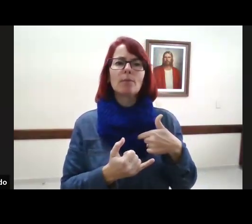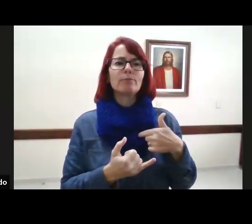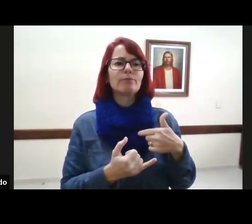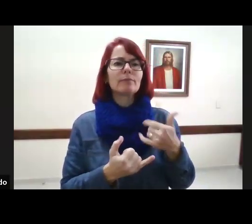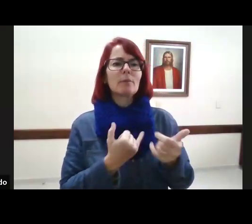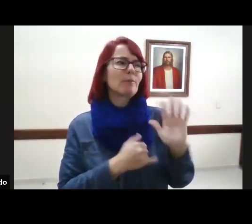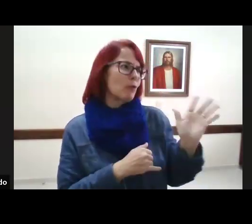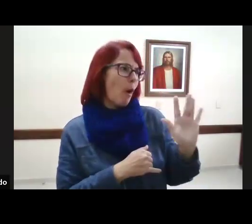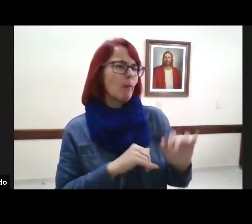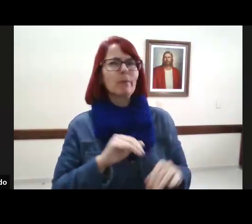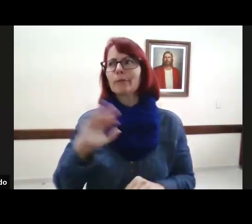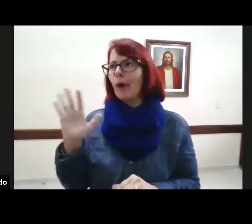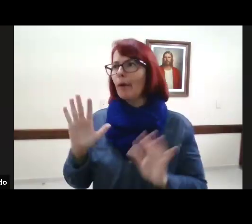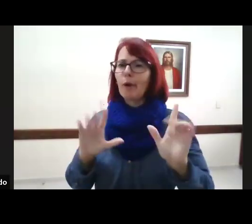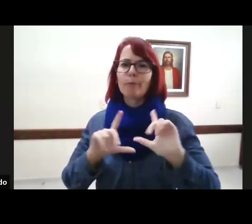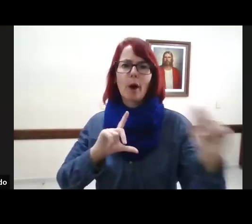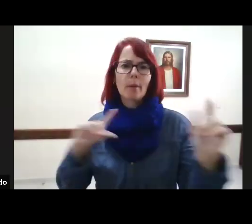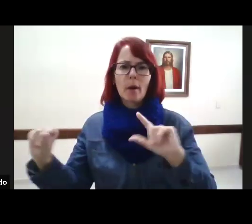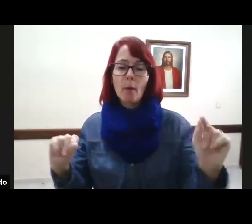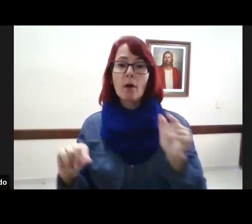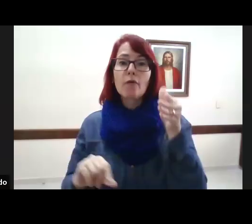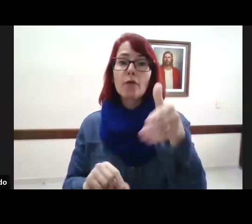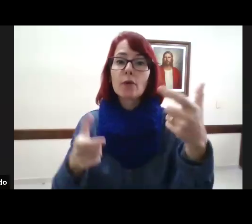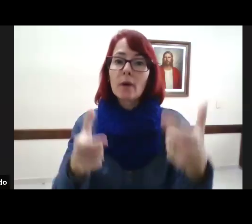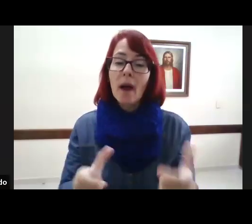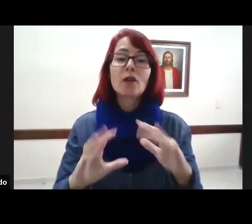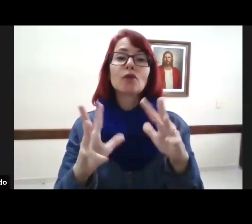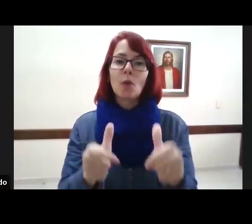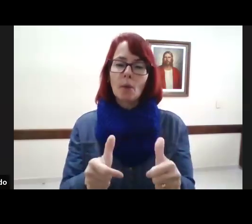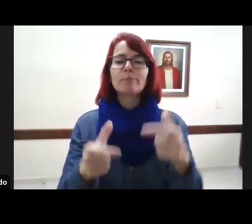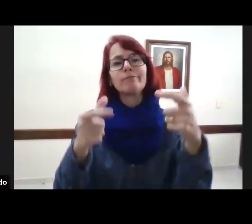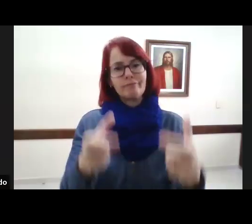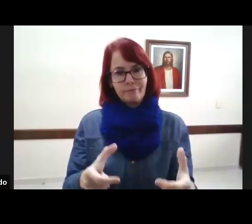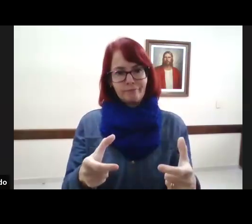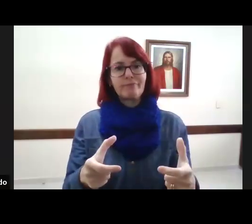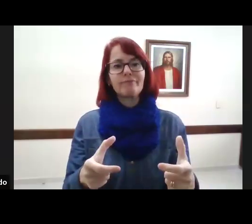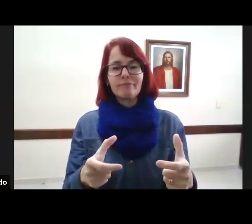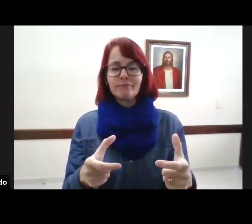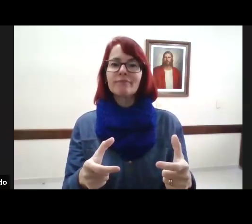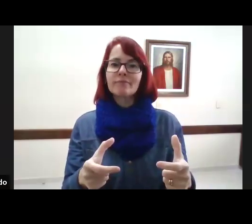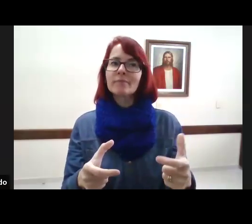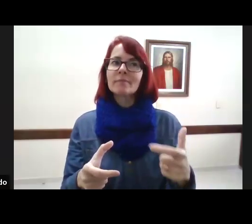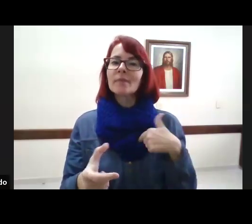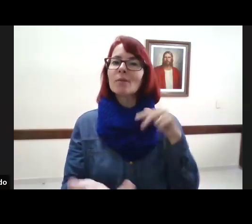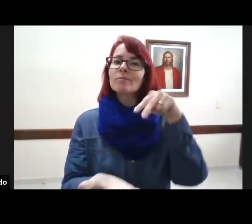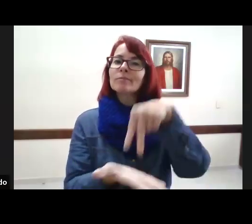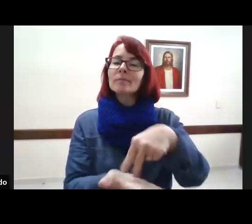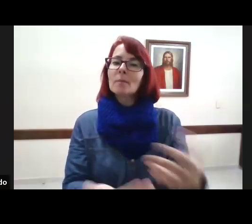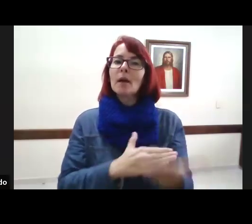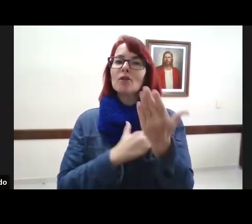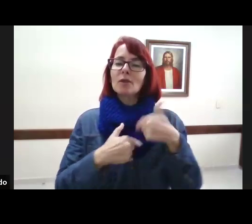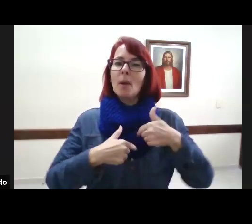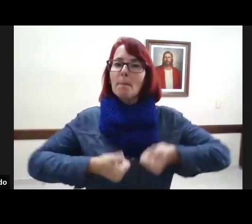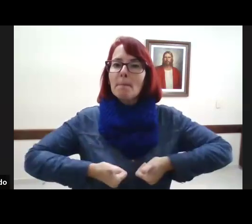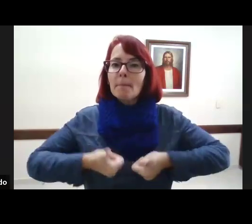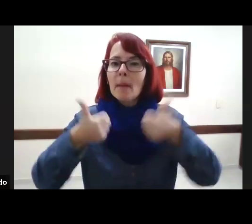ai, tchau, tudo mais, eu sinto que todos os lugares que eu vou fazem com que eu me torne uma pessoa melhor, alguém